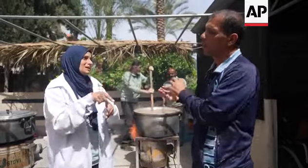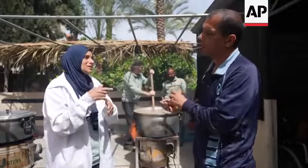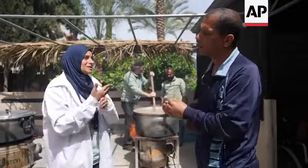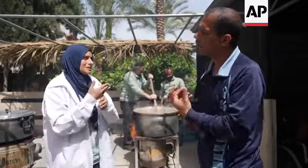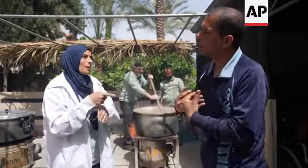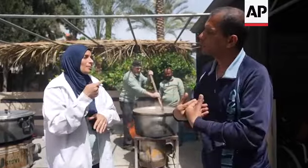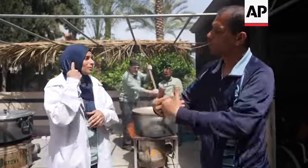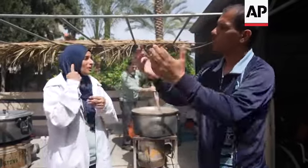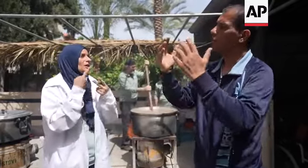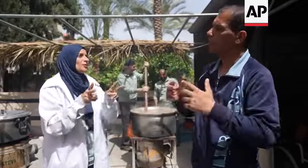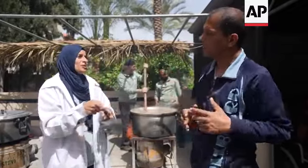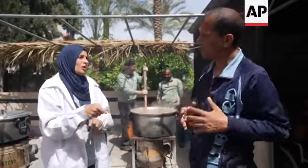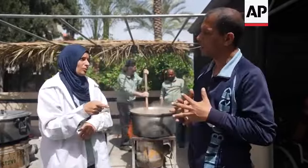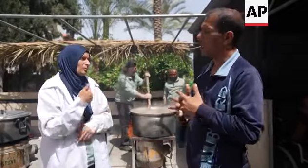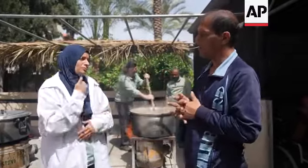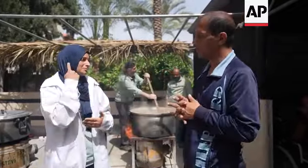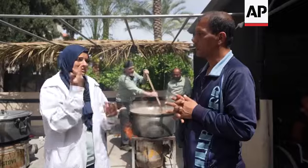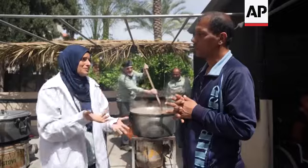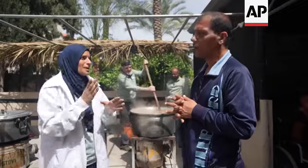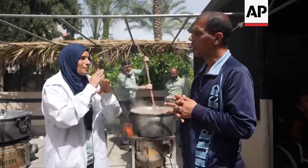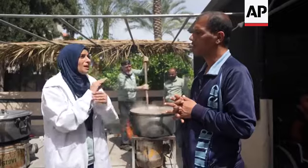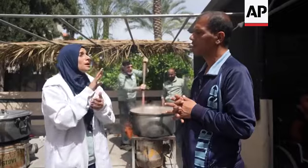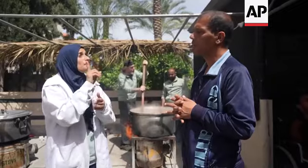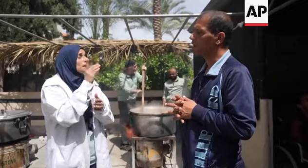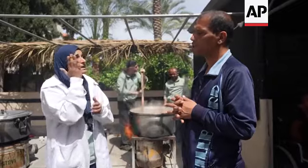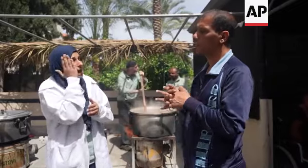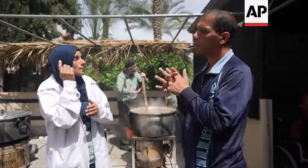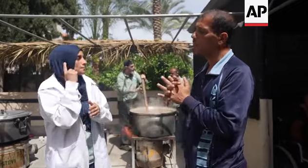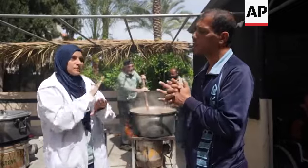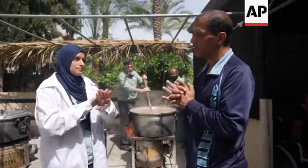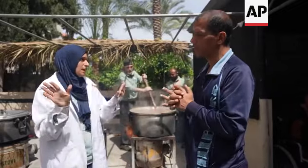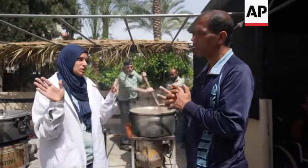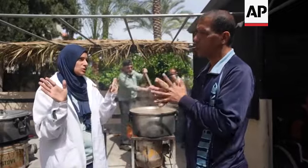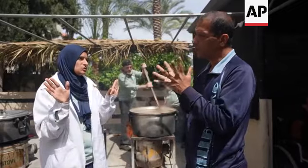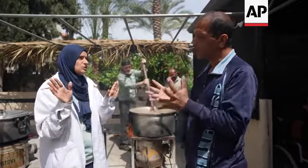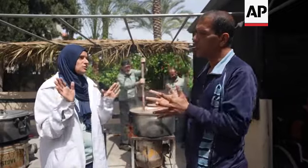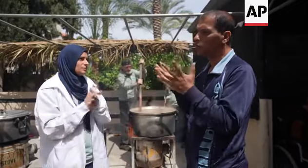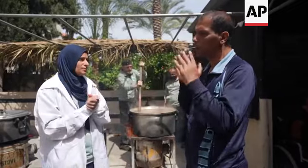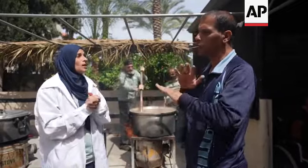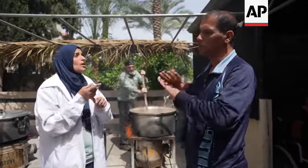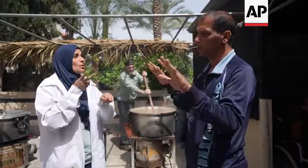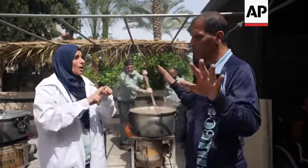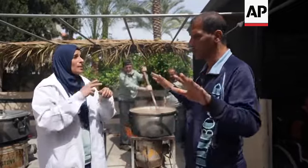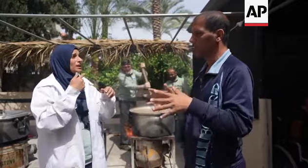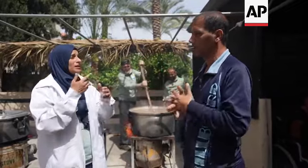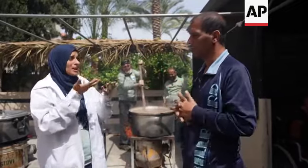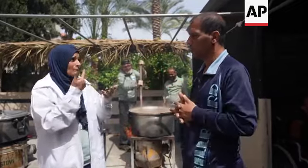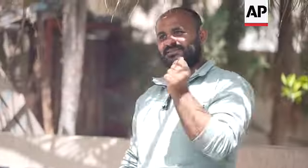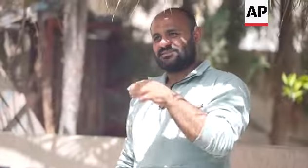واخذها وشرد فيها لما كان امن. ما كانت سامعه صوتها، كانت نايمه وهي اثناء انه ما بتسمع الشيء.